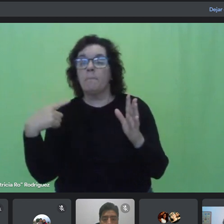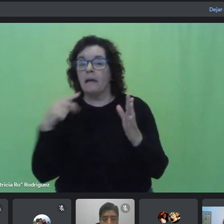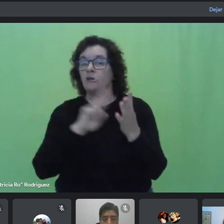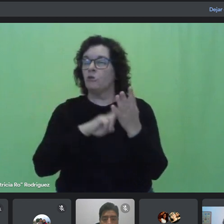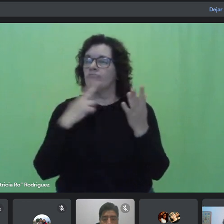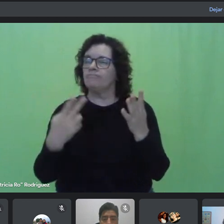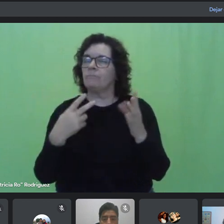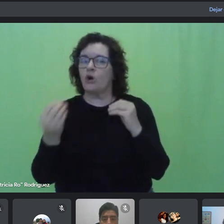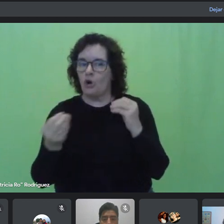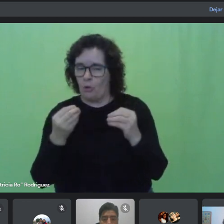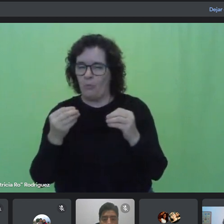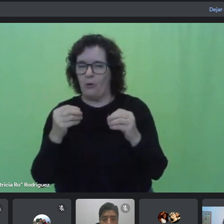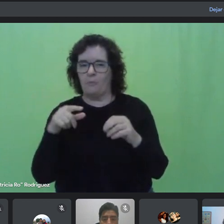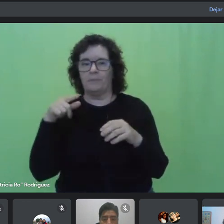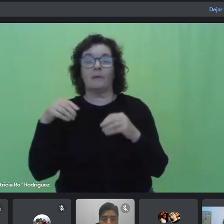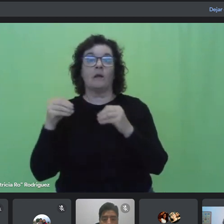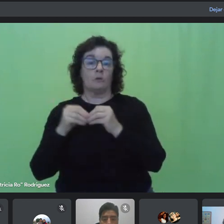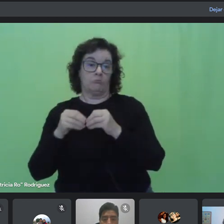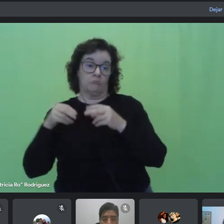¿Tanto la dirección?